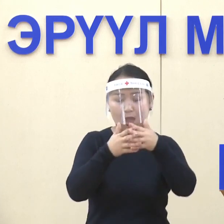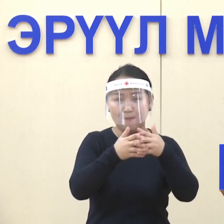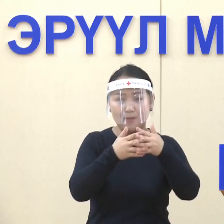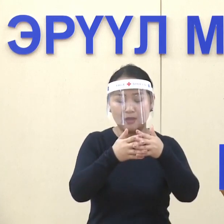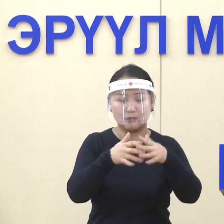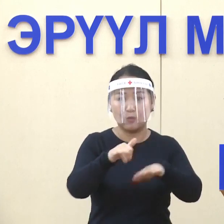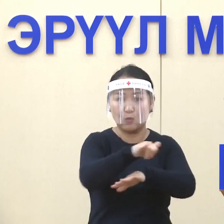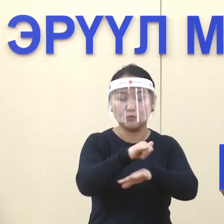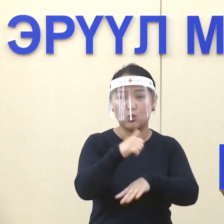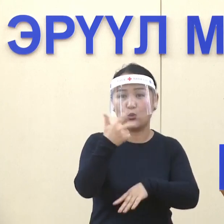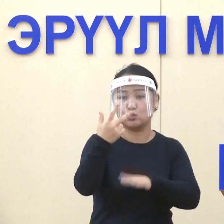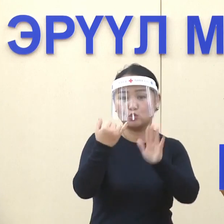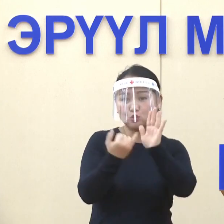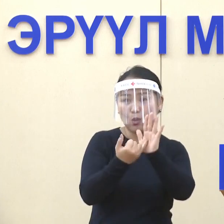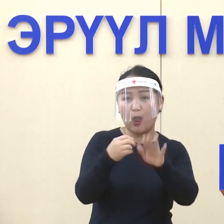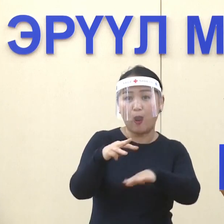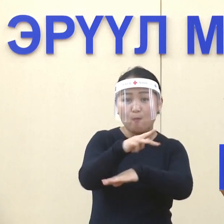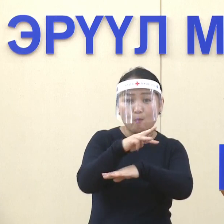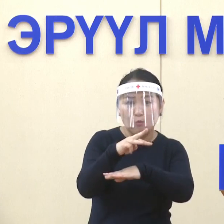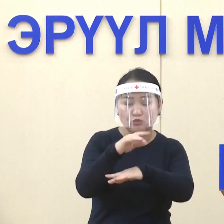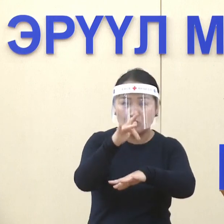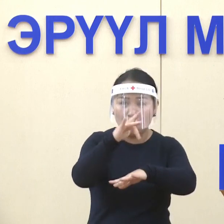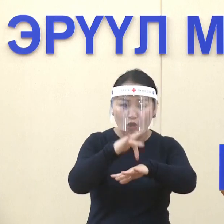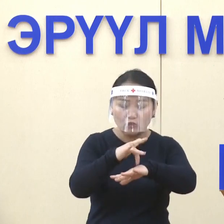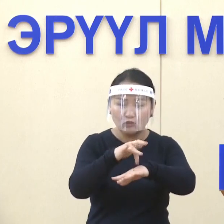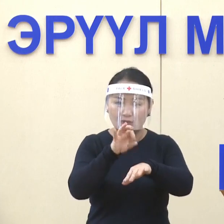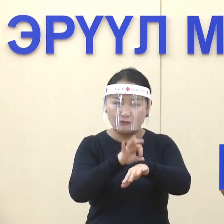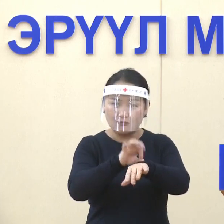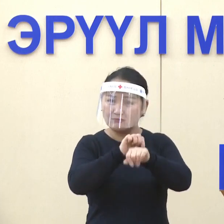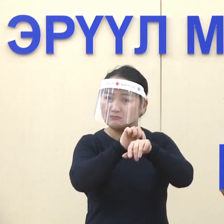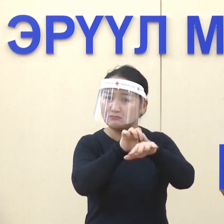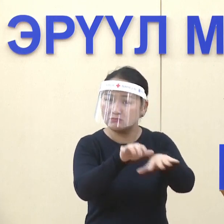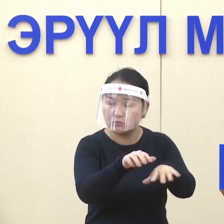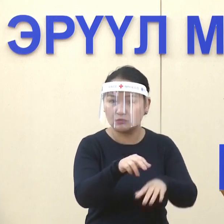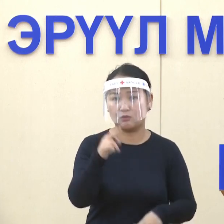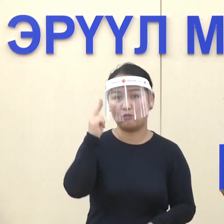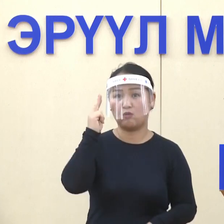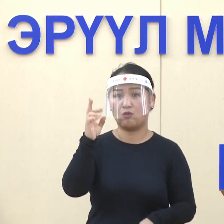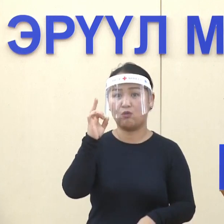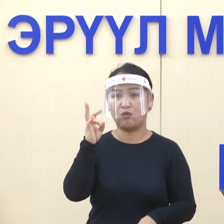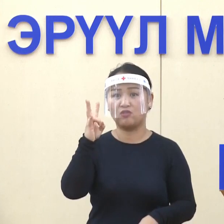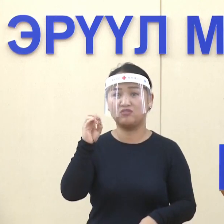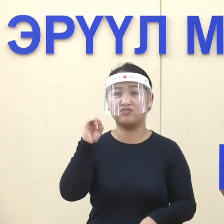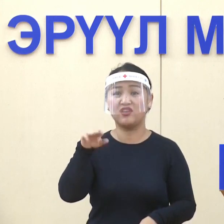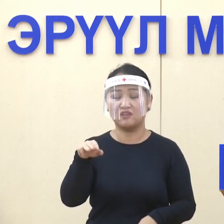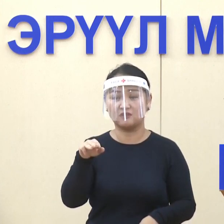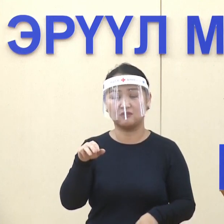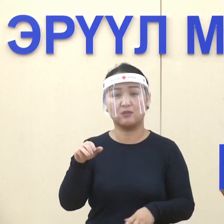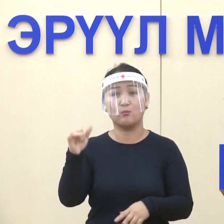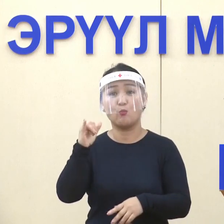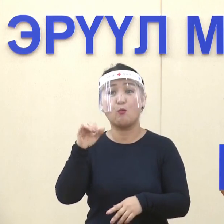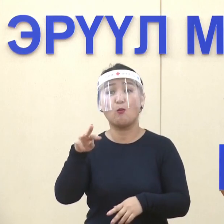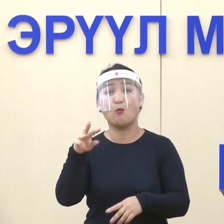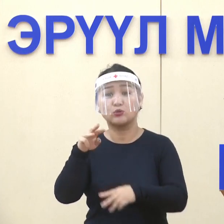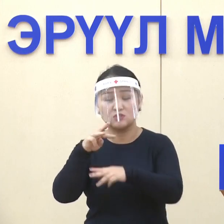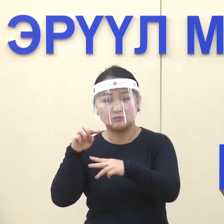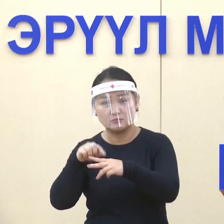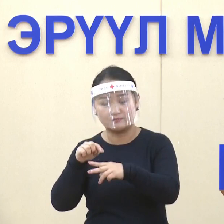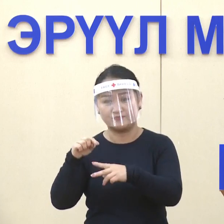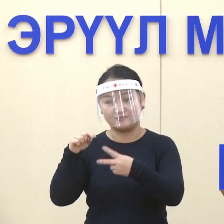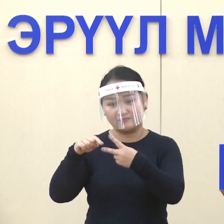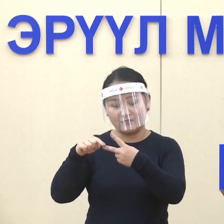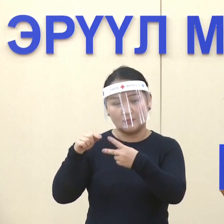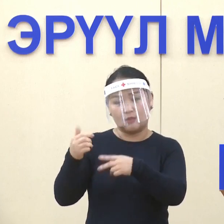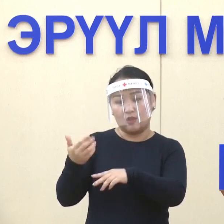улсад халдвар нэмэгдэж байгаа үзүүлэлттэй байгаа бол зөвхөн Коннектикут муж улс болон Роуд Айлендд халдвар өнгөрсөн 7